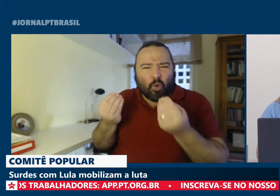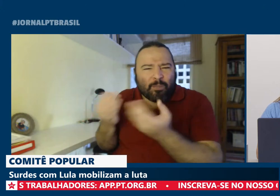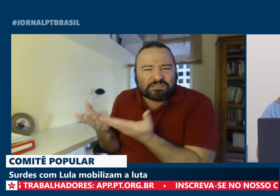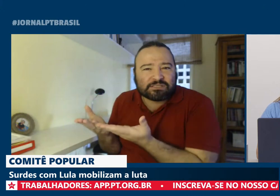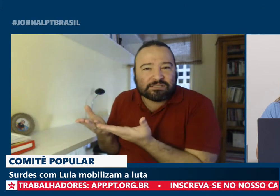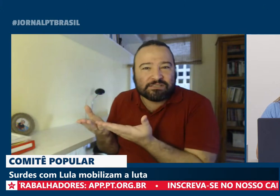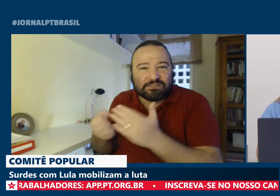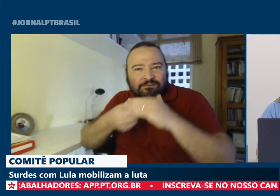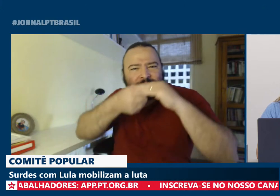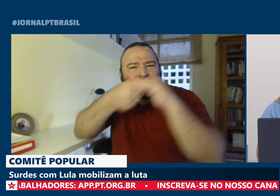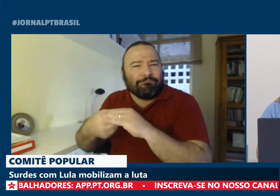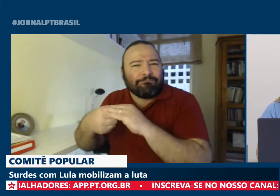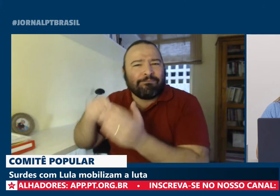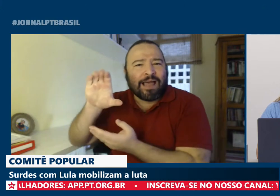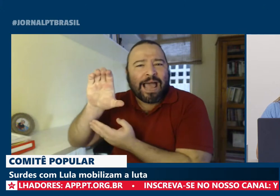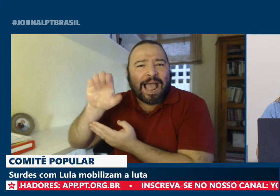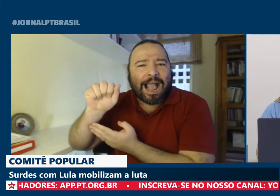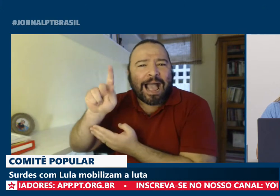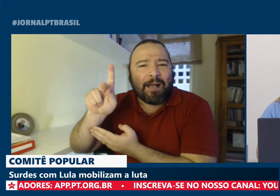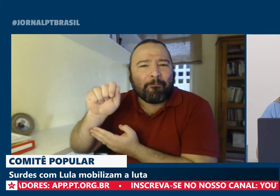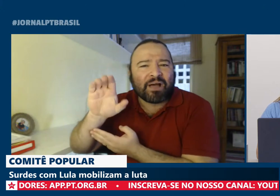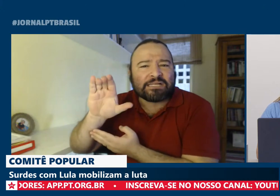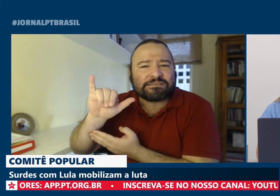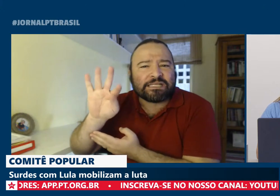surdos vemos